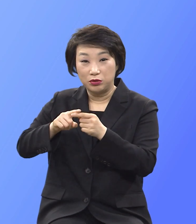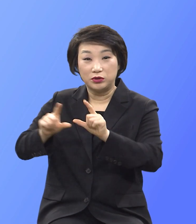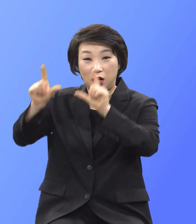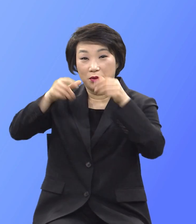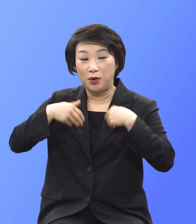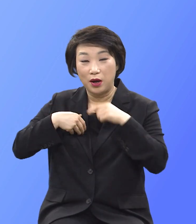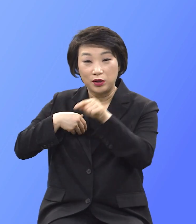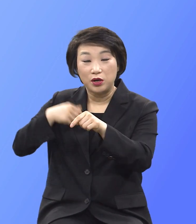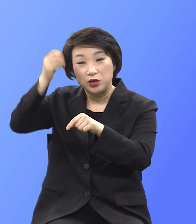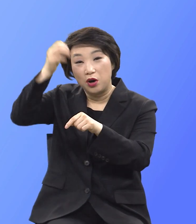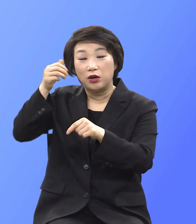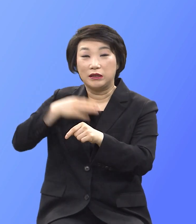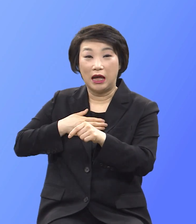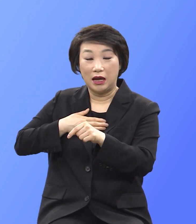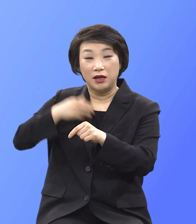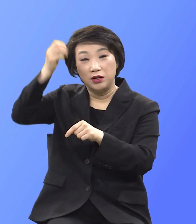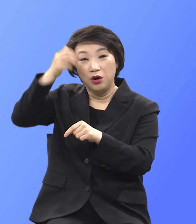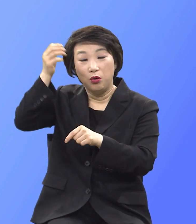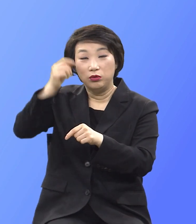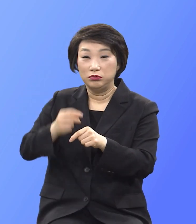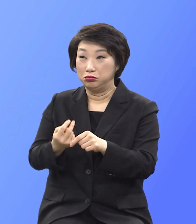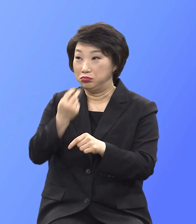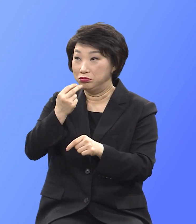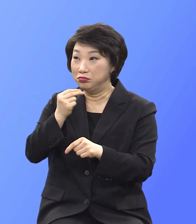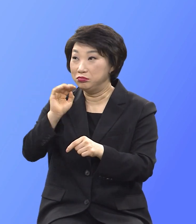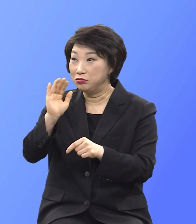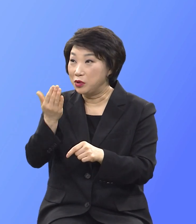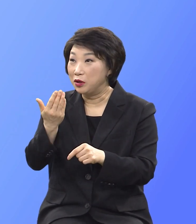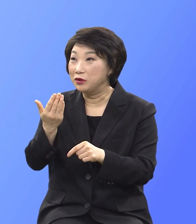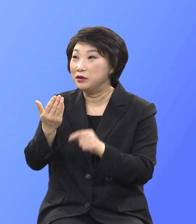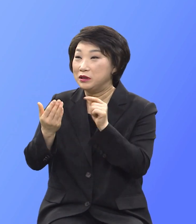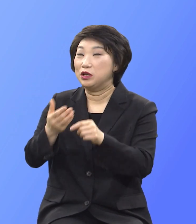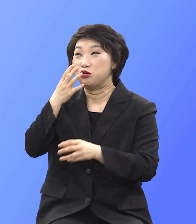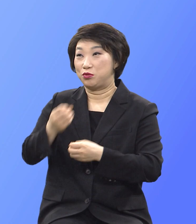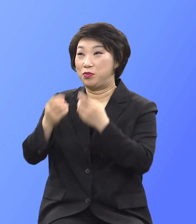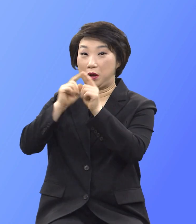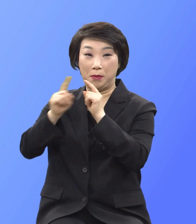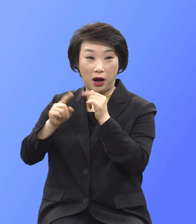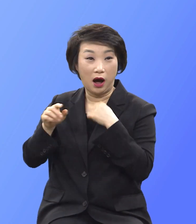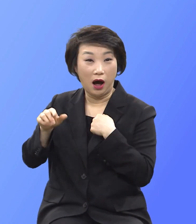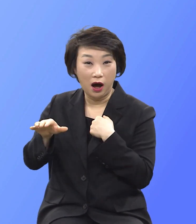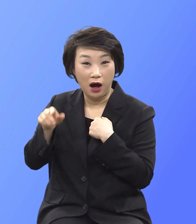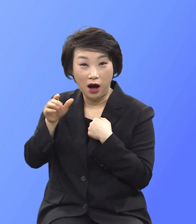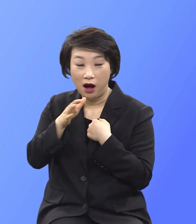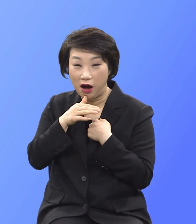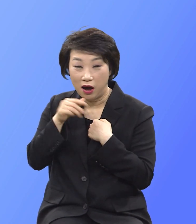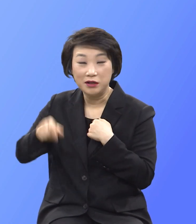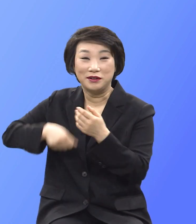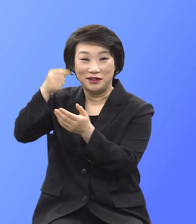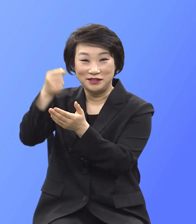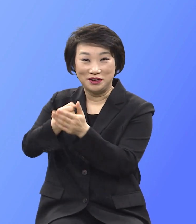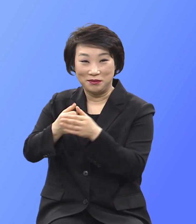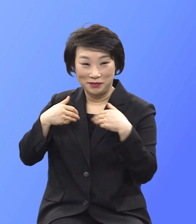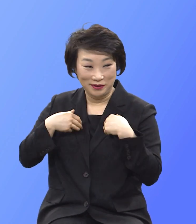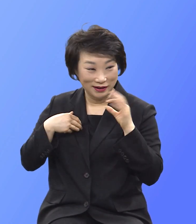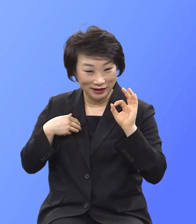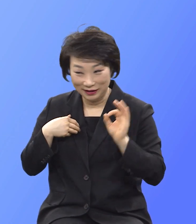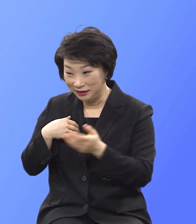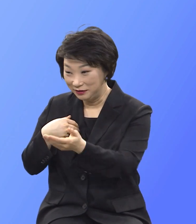이건 영적으로 내 영혼이 생명을 주시는 축복이라 이 말입니다.